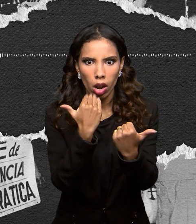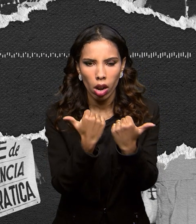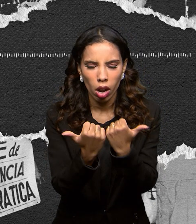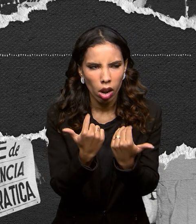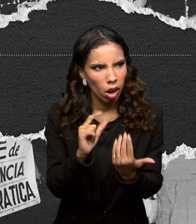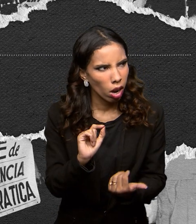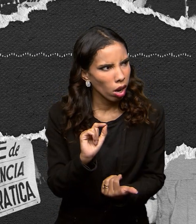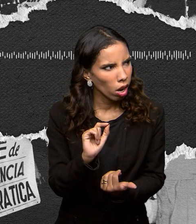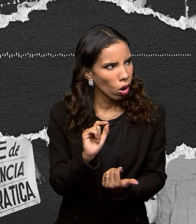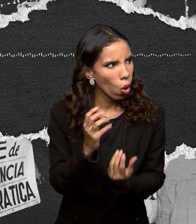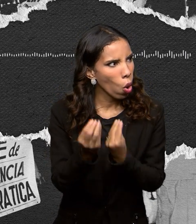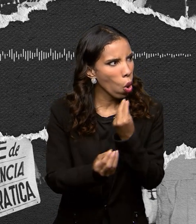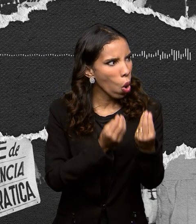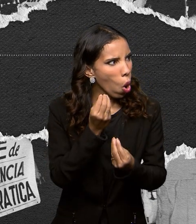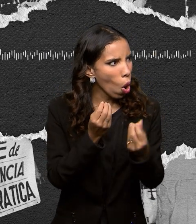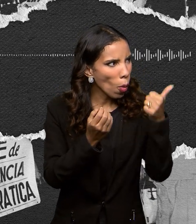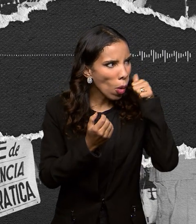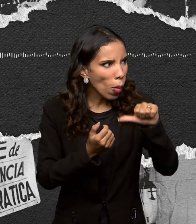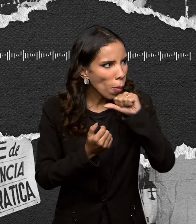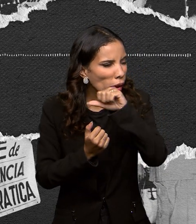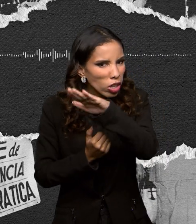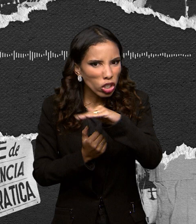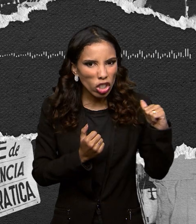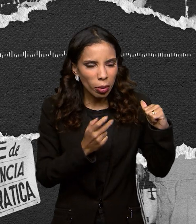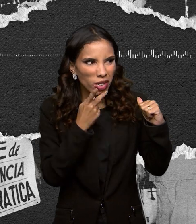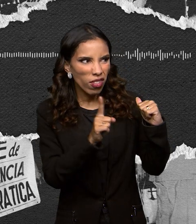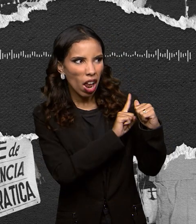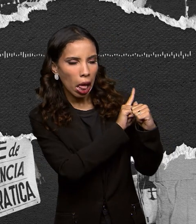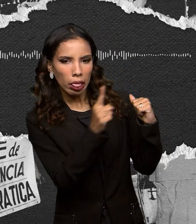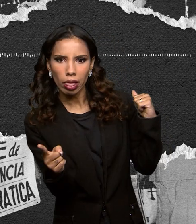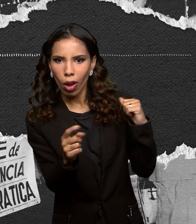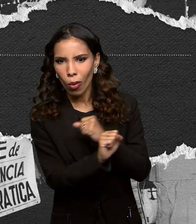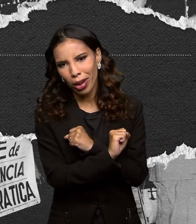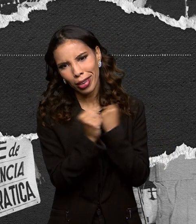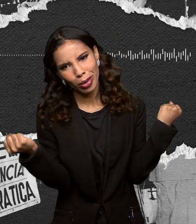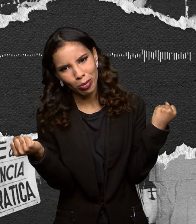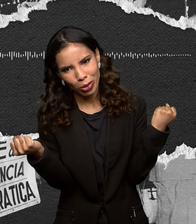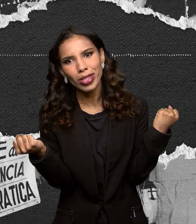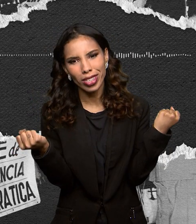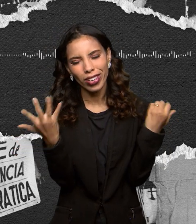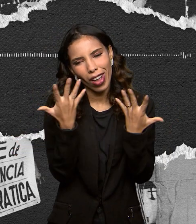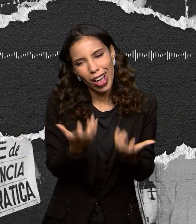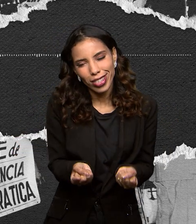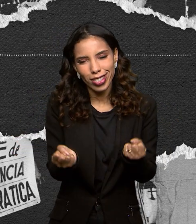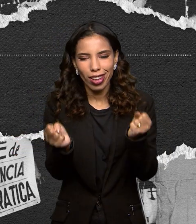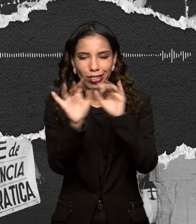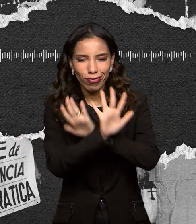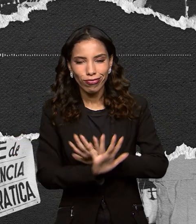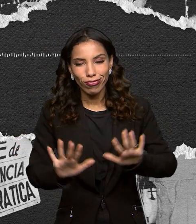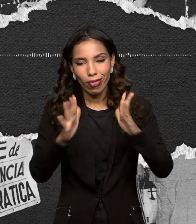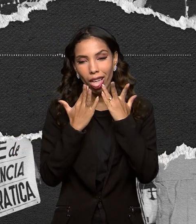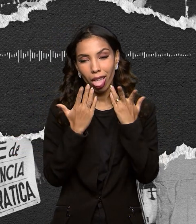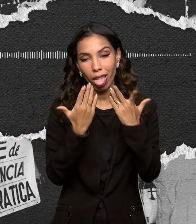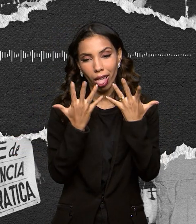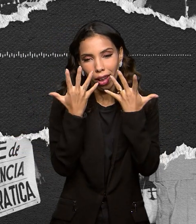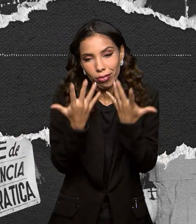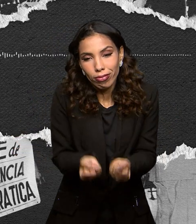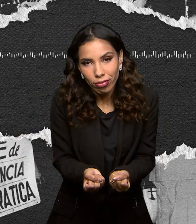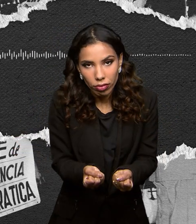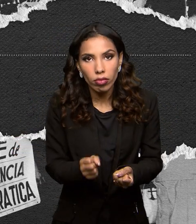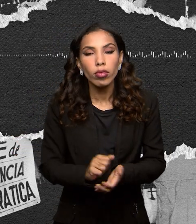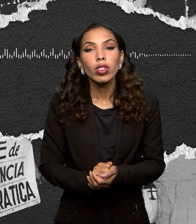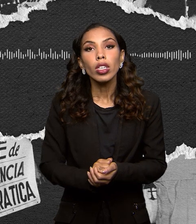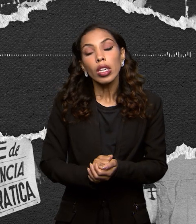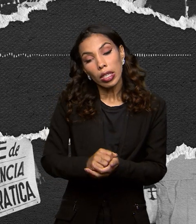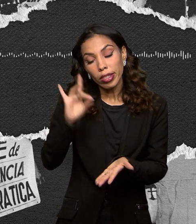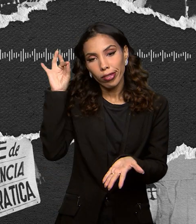chamado de uma mãe? 12 dias depois da tal marcha das mães conservadoras, o golpe foi consumado. Fato é que, passada a